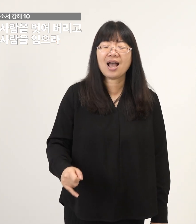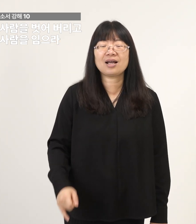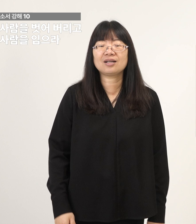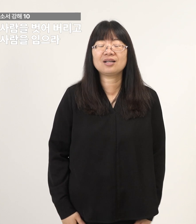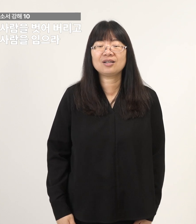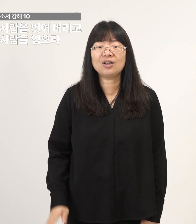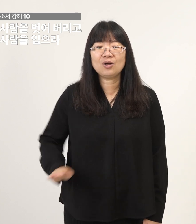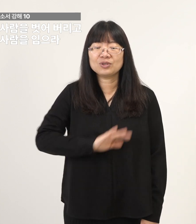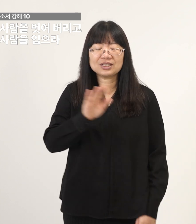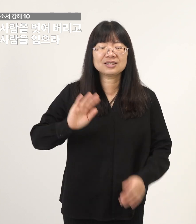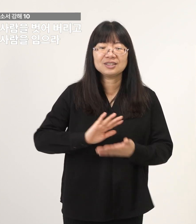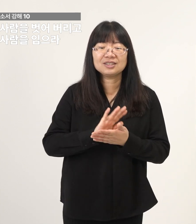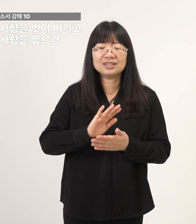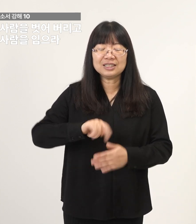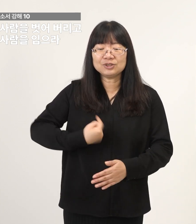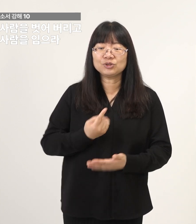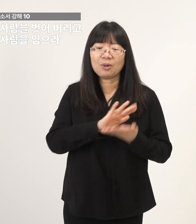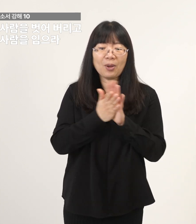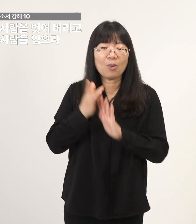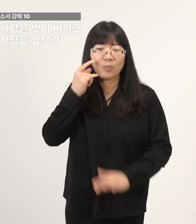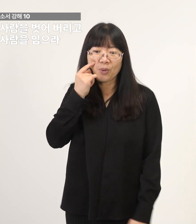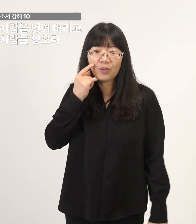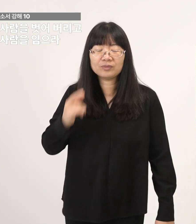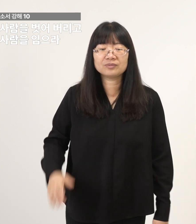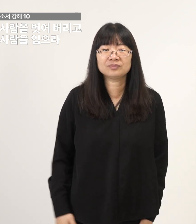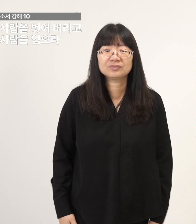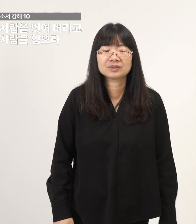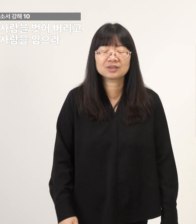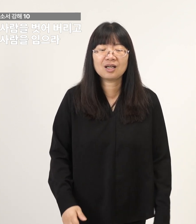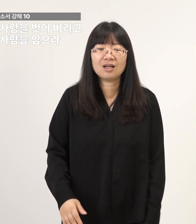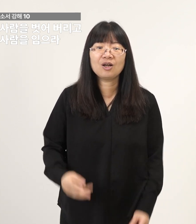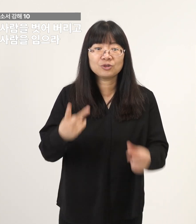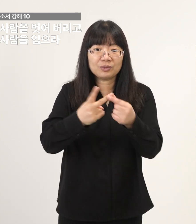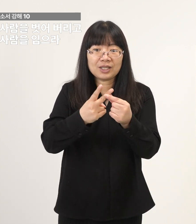변화는 우리의 내적 힘으로부터 나오지 않는다.